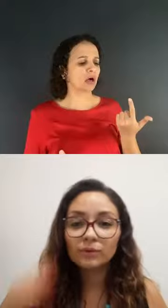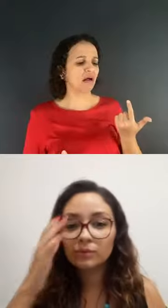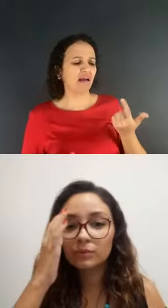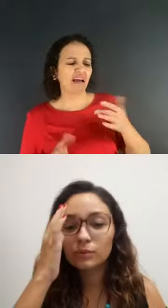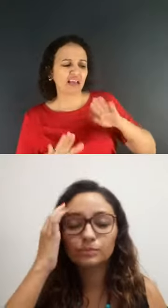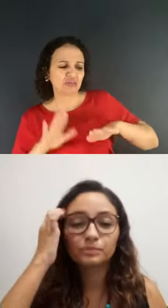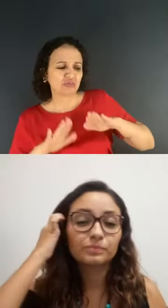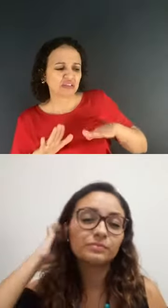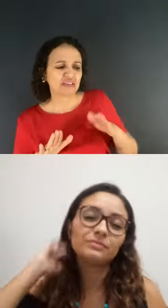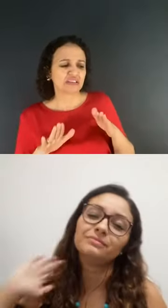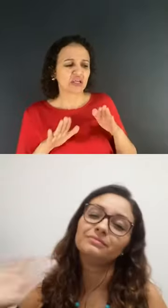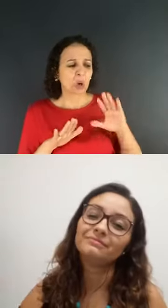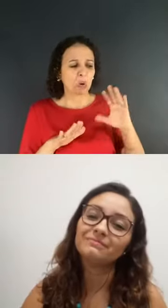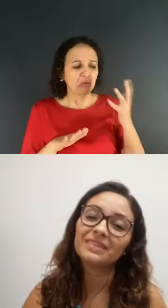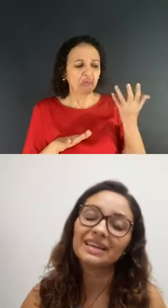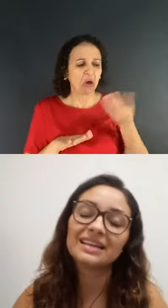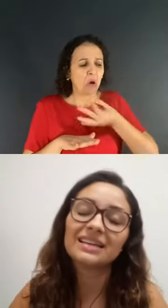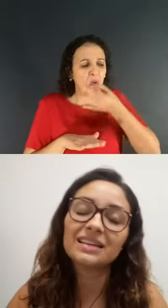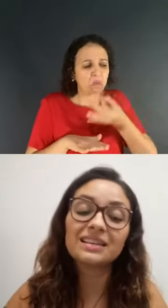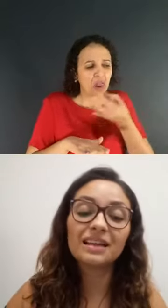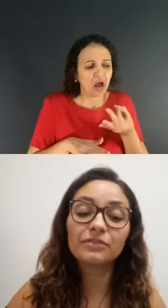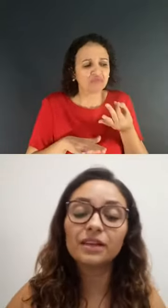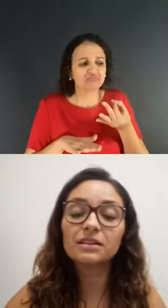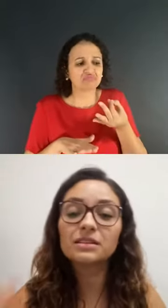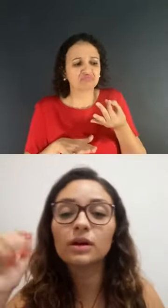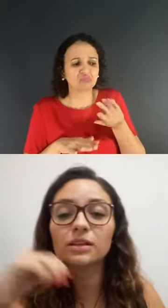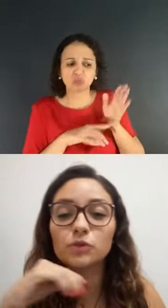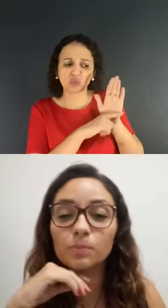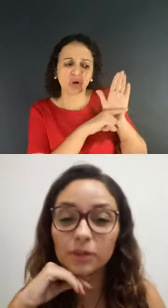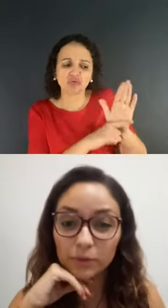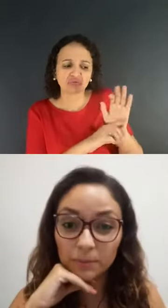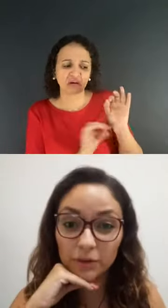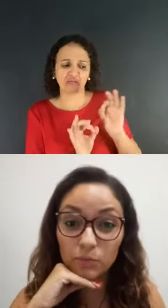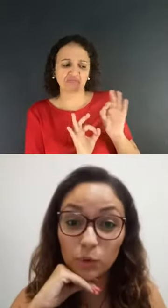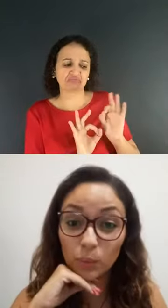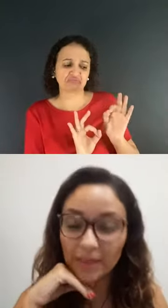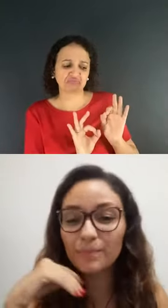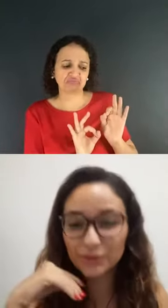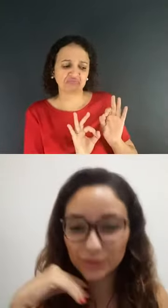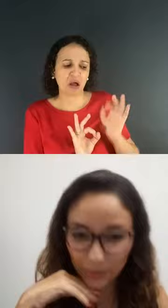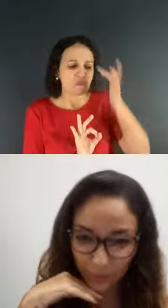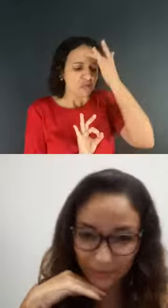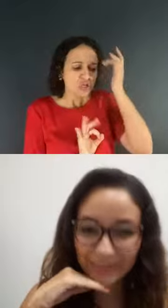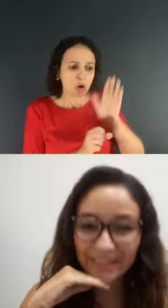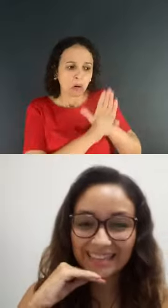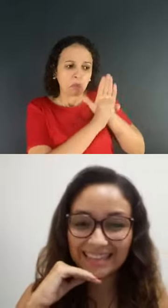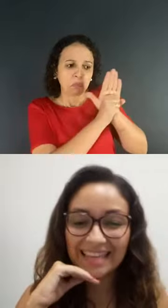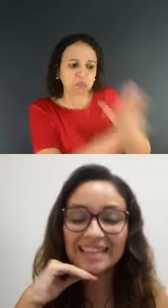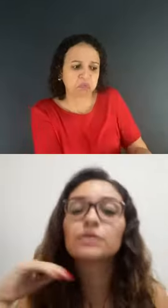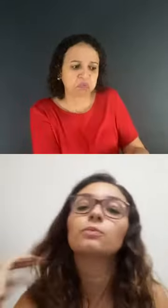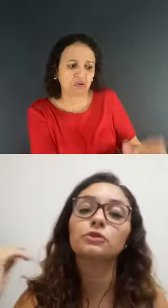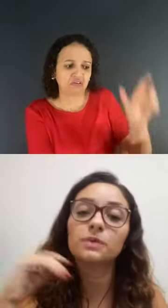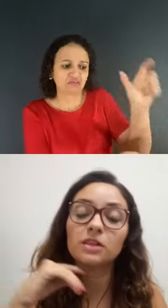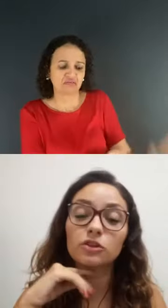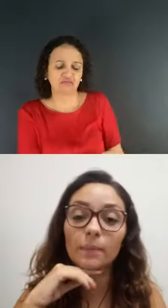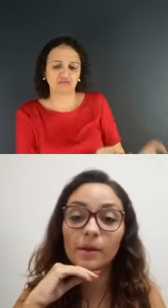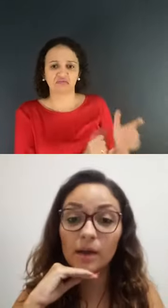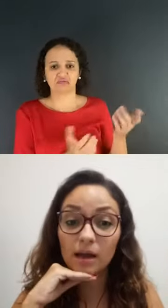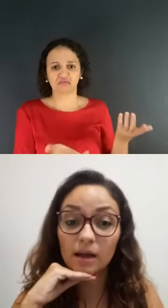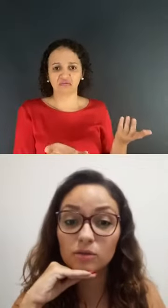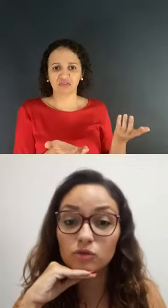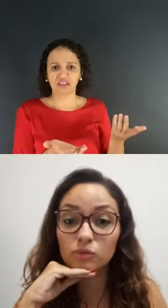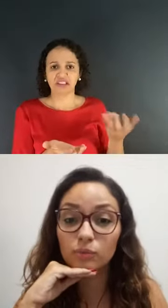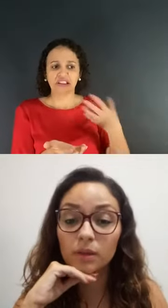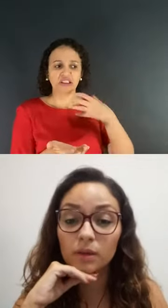são muito, na verdade, são aquelas opiniões para diminuir a pessoa, né? São opiniões para deixar